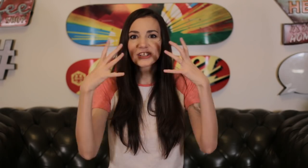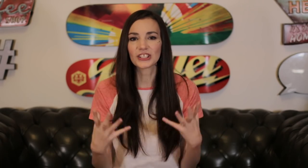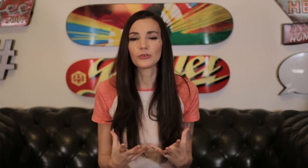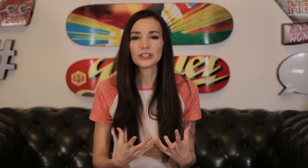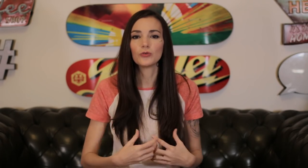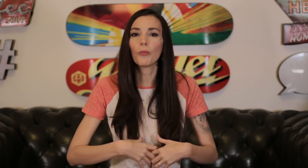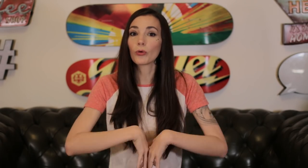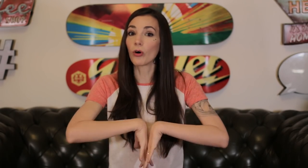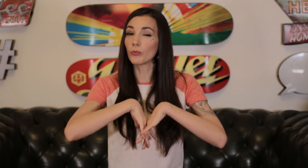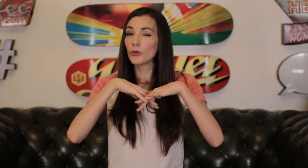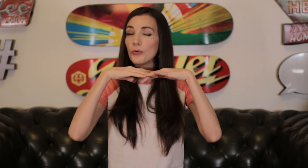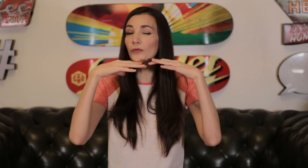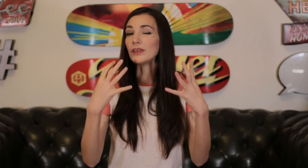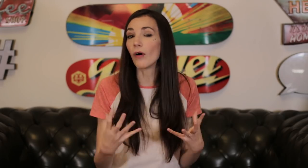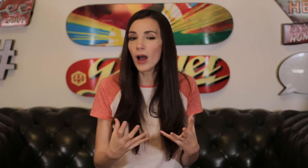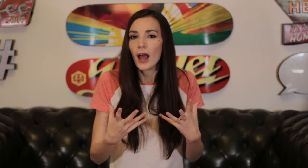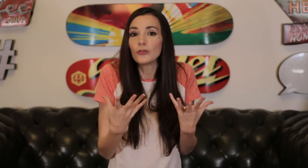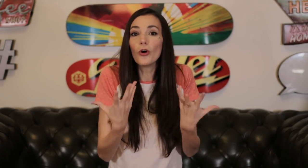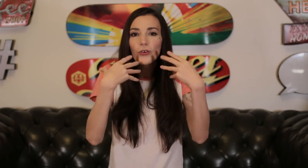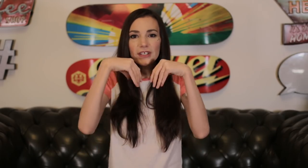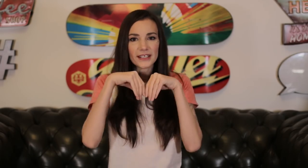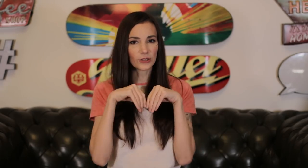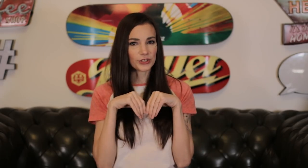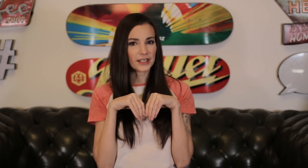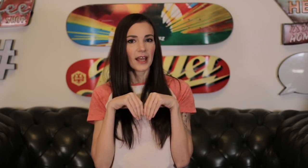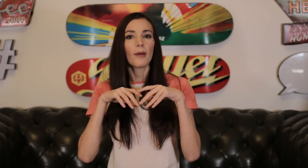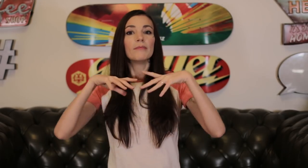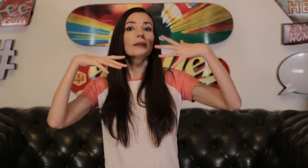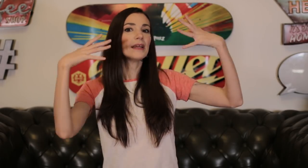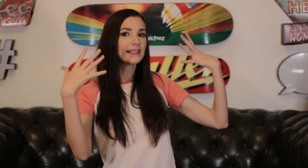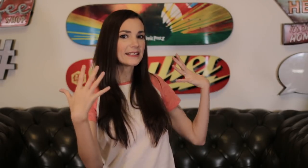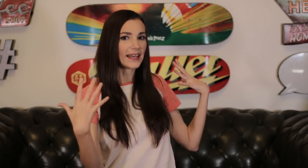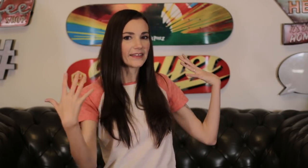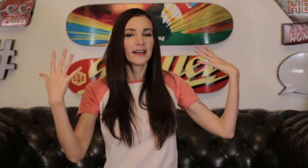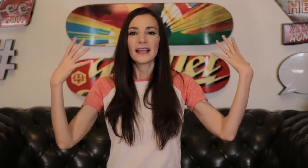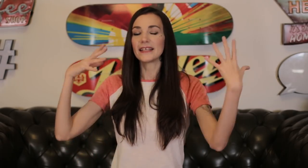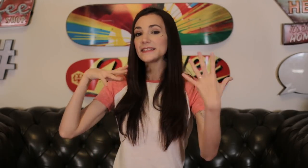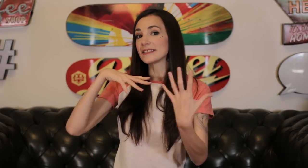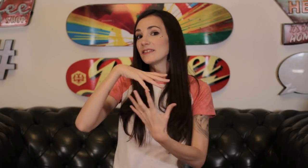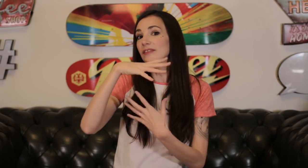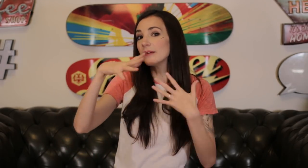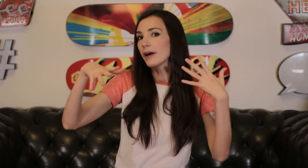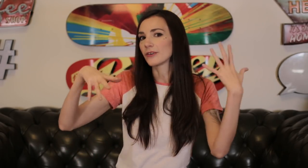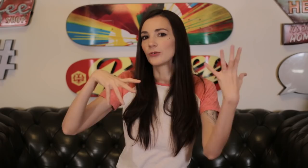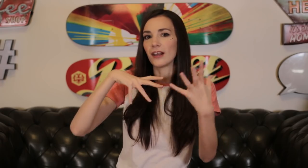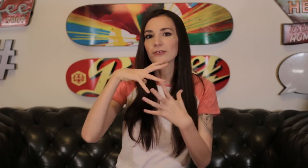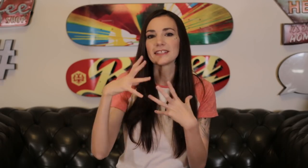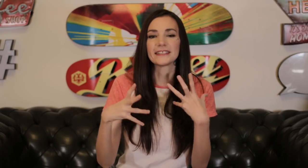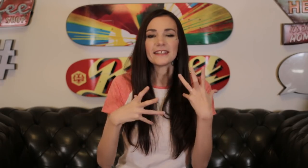enrichir le discours, pour le rendre beaucoup plus vivant, devenir les objets, mimer les scènes, et c'est ce qui fait que la langue des signes est